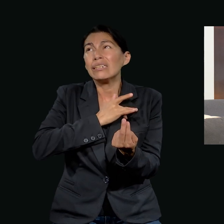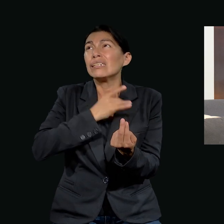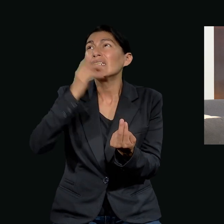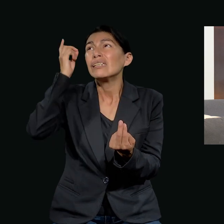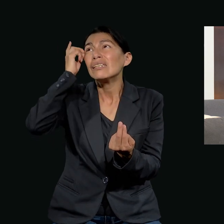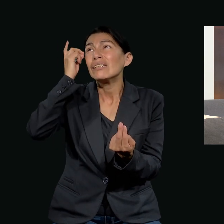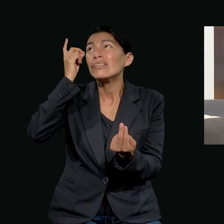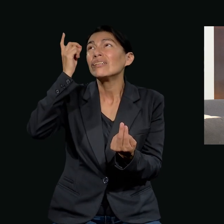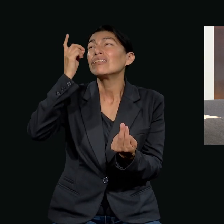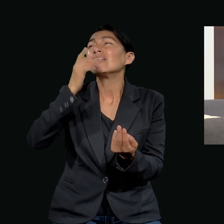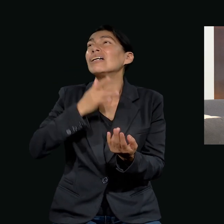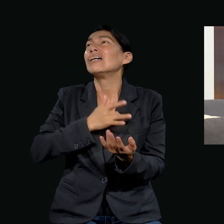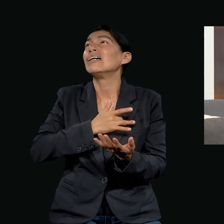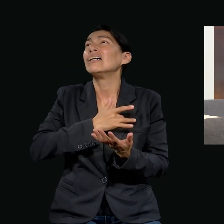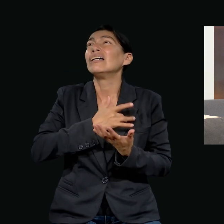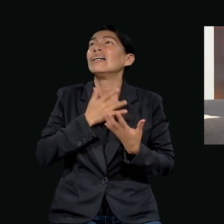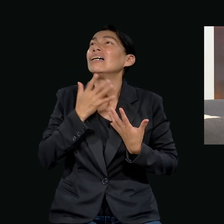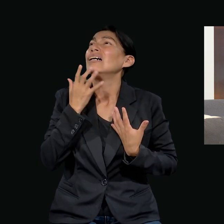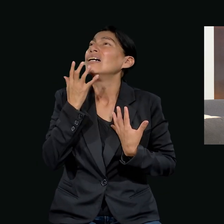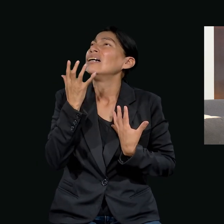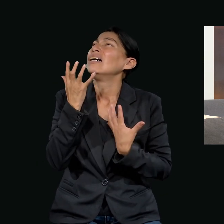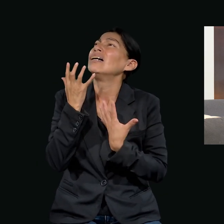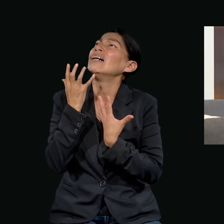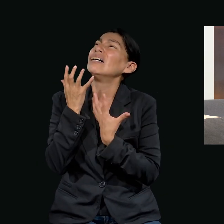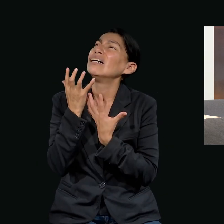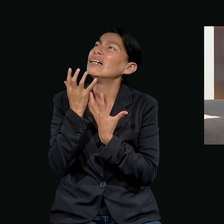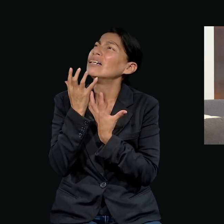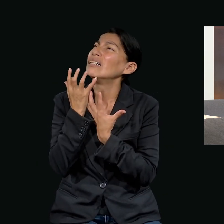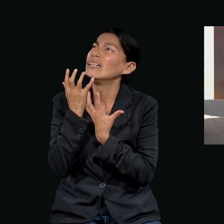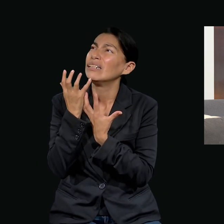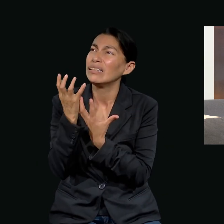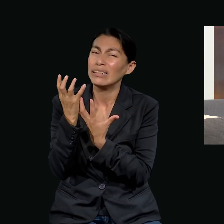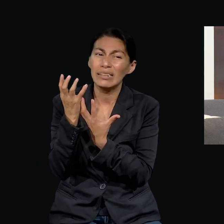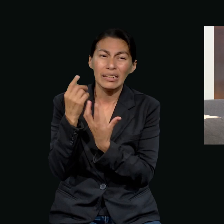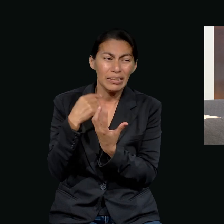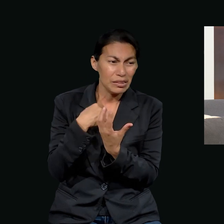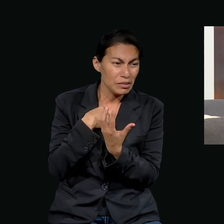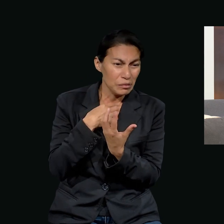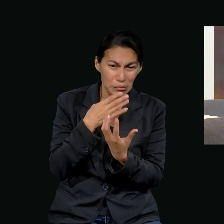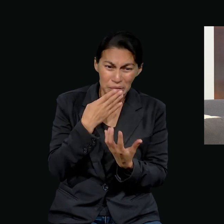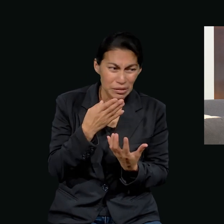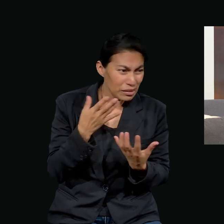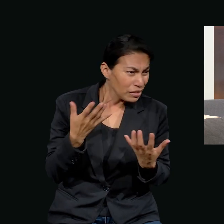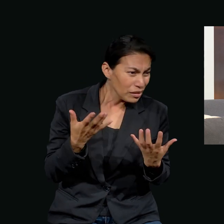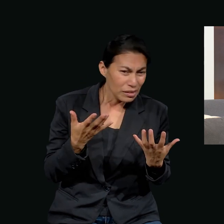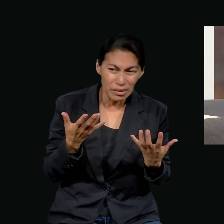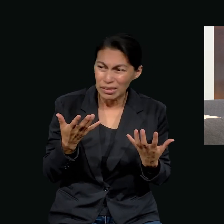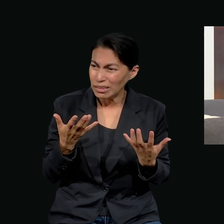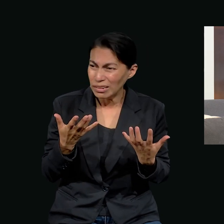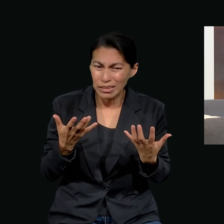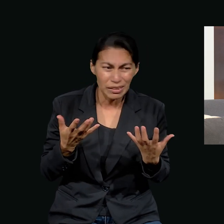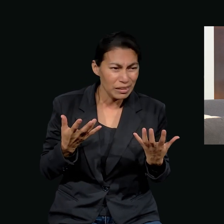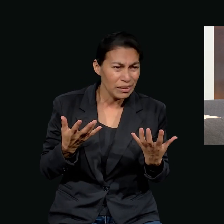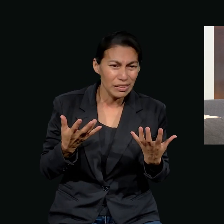Dios en mi corazón. Y ante esa necesidad, todavía no del todo convencido, pero